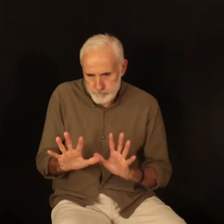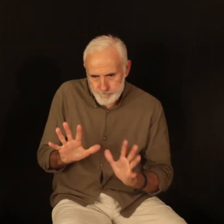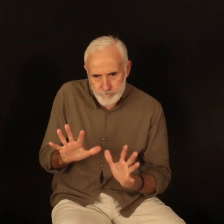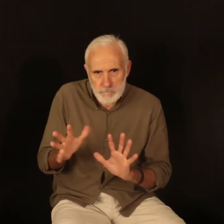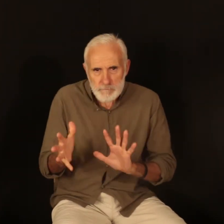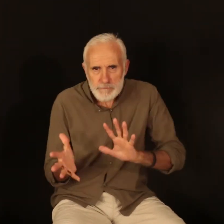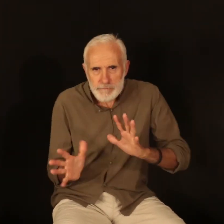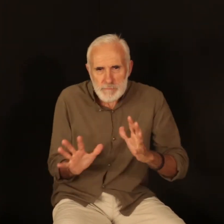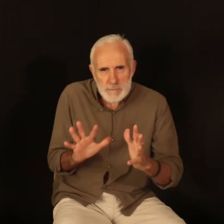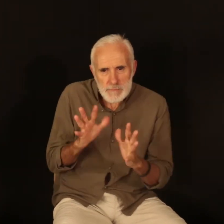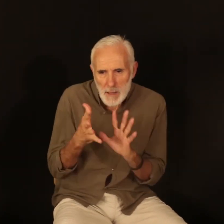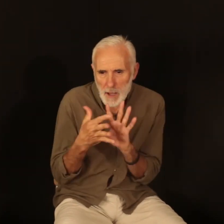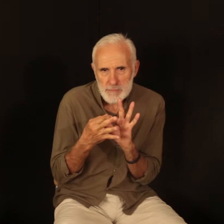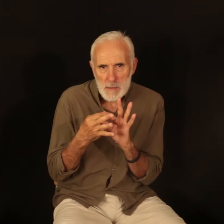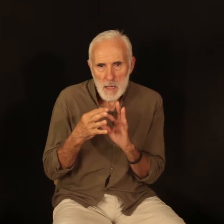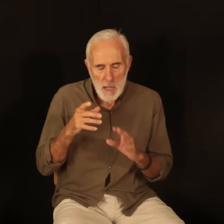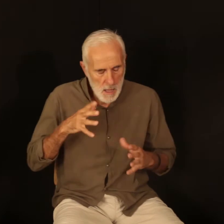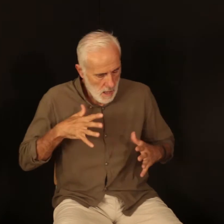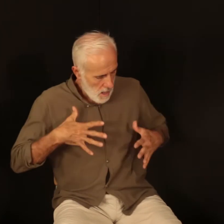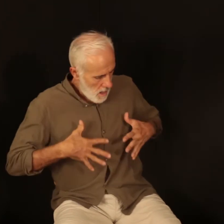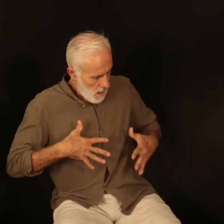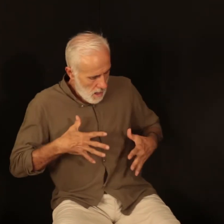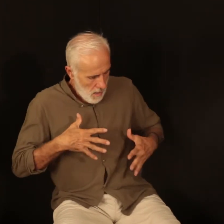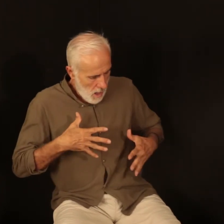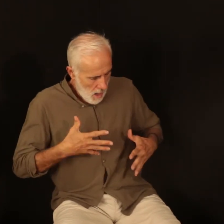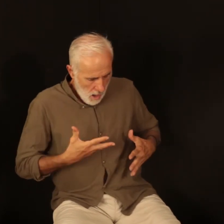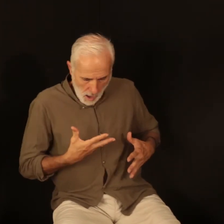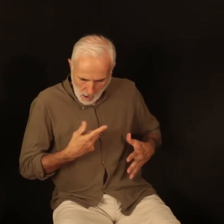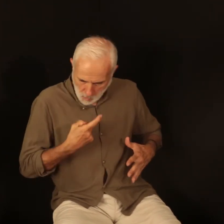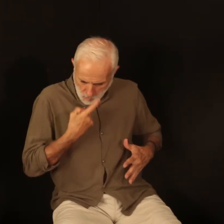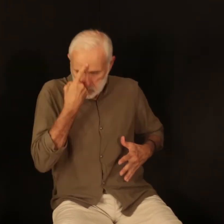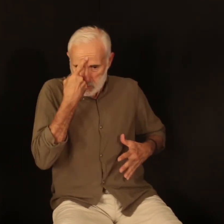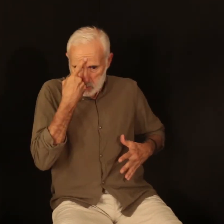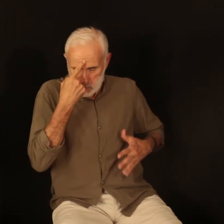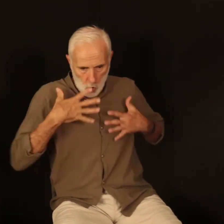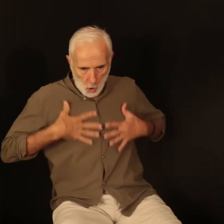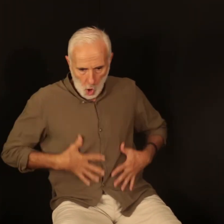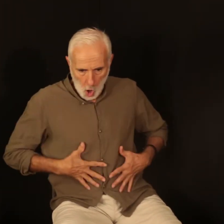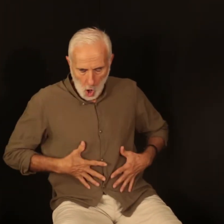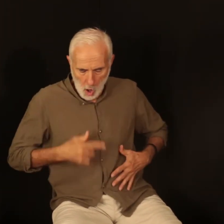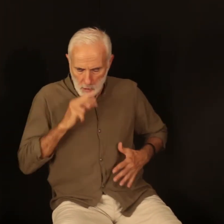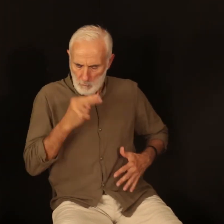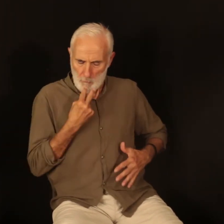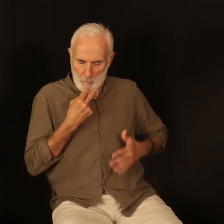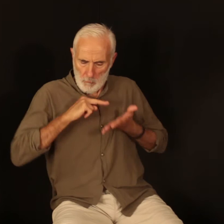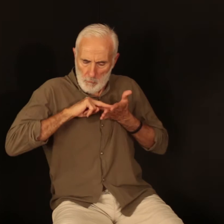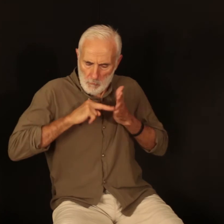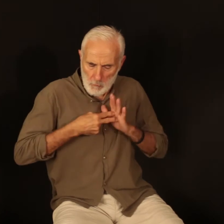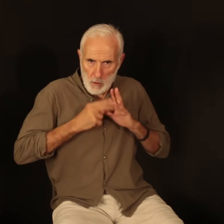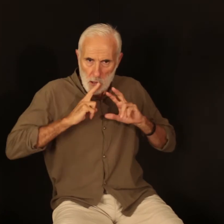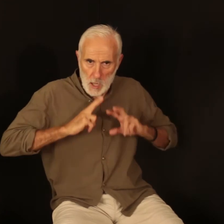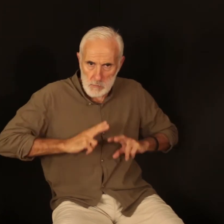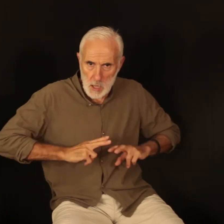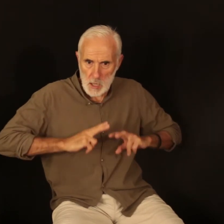corps, des parties de son corps, d'être attentif à la respiration et de découvrir les